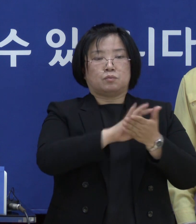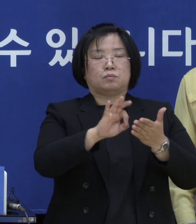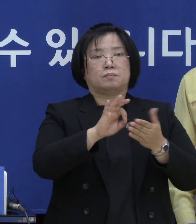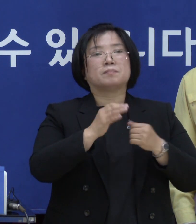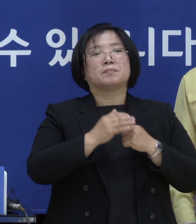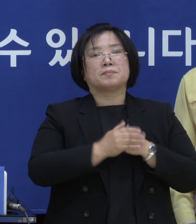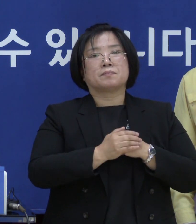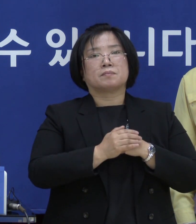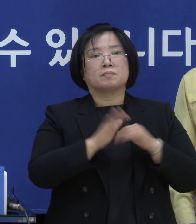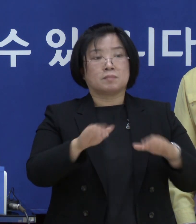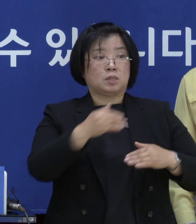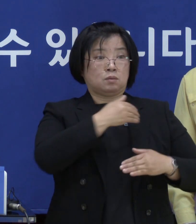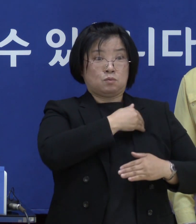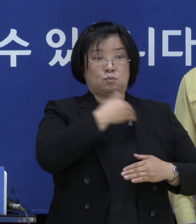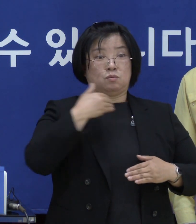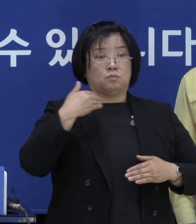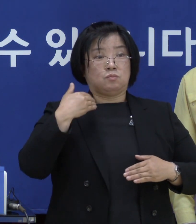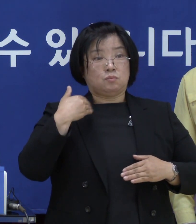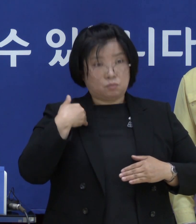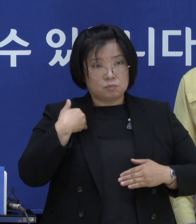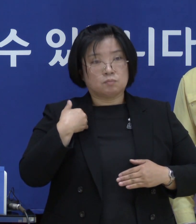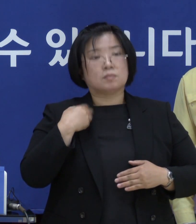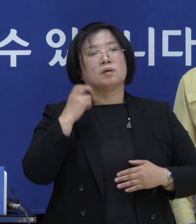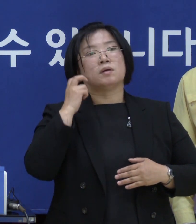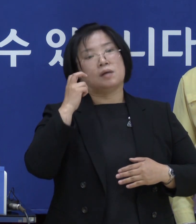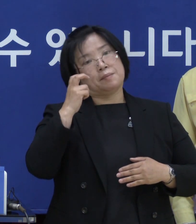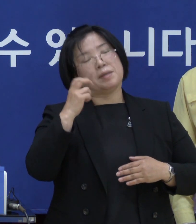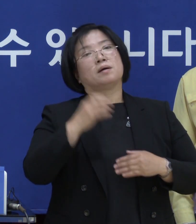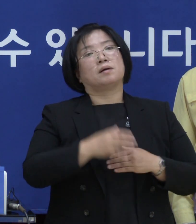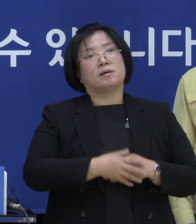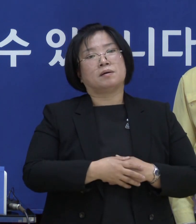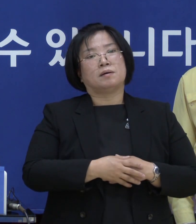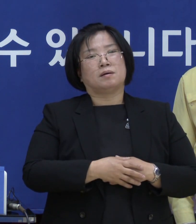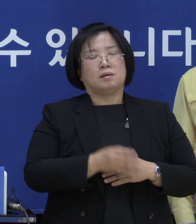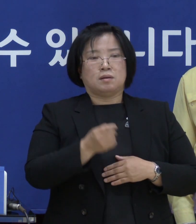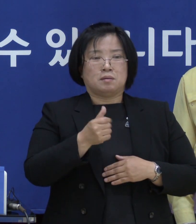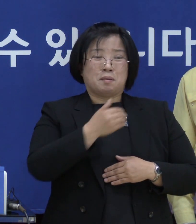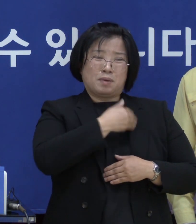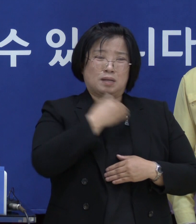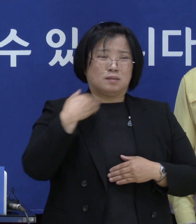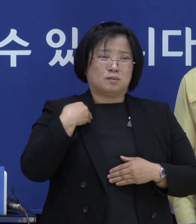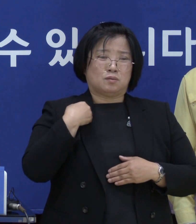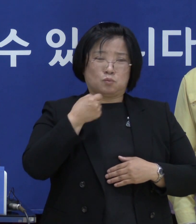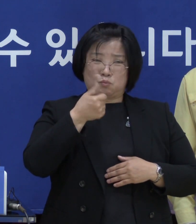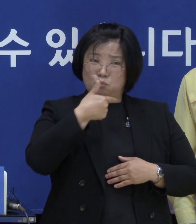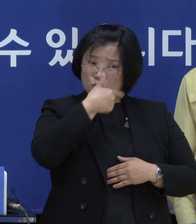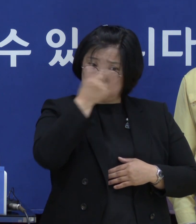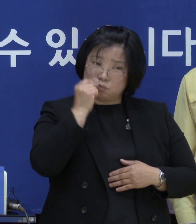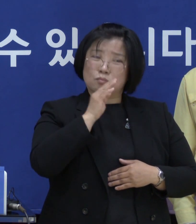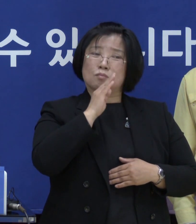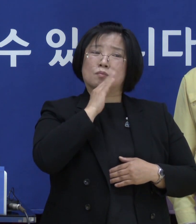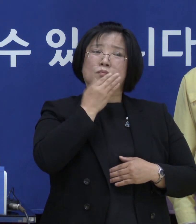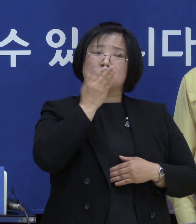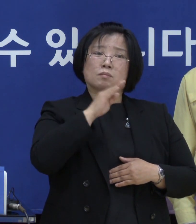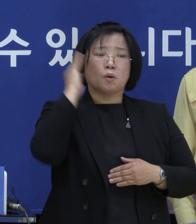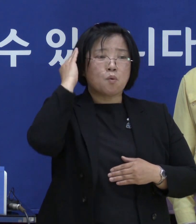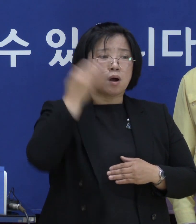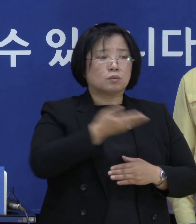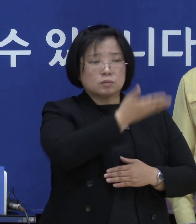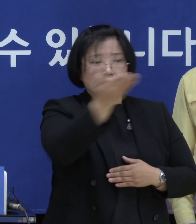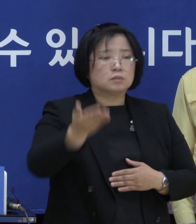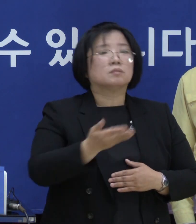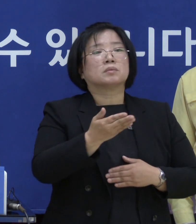이것으로 충분하지 않으실 겁니다. 만족스럽지 않지만 국민들께서 지금